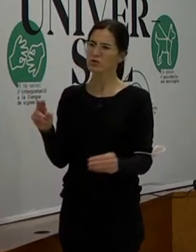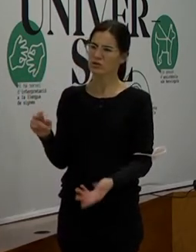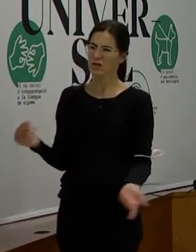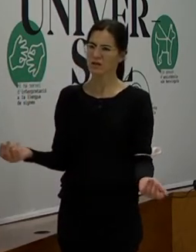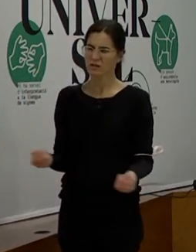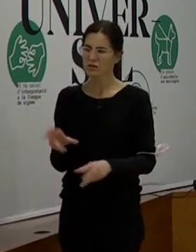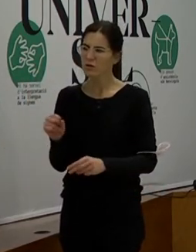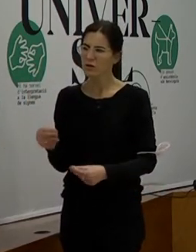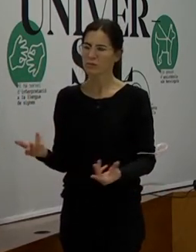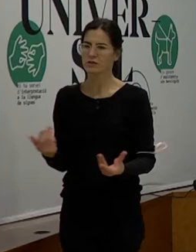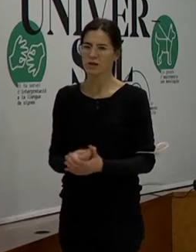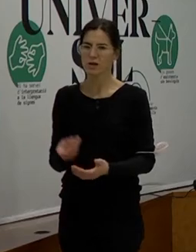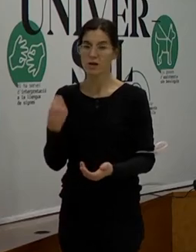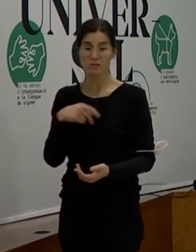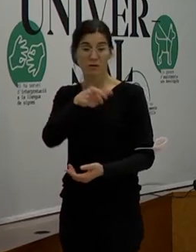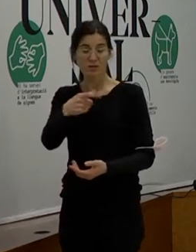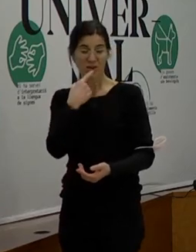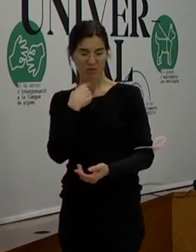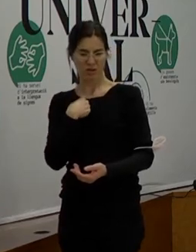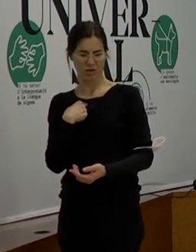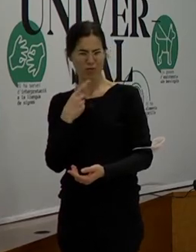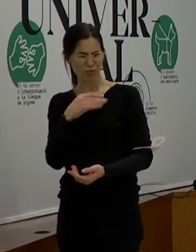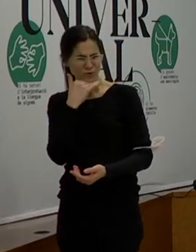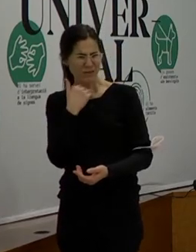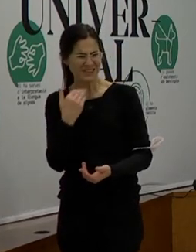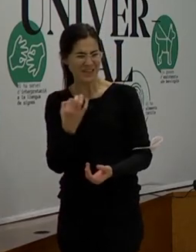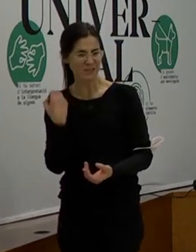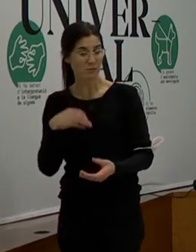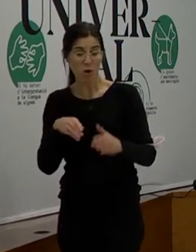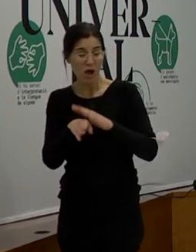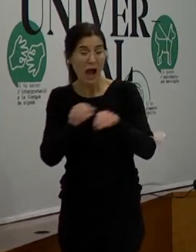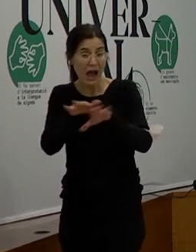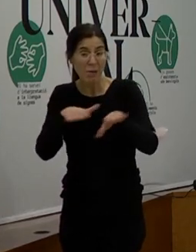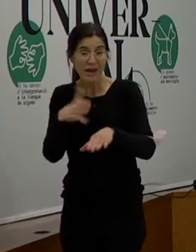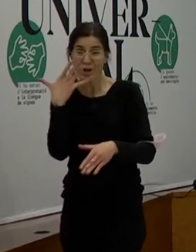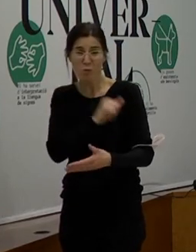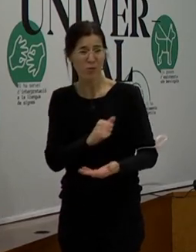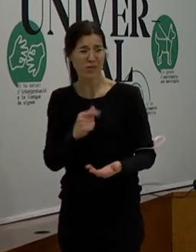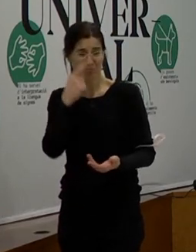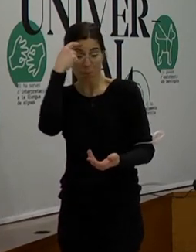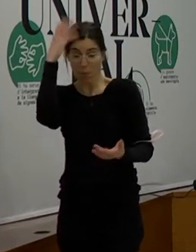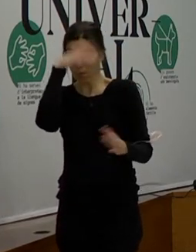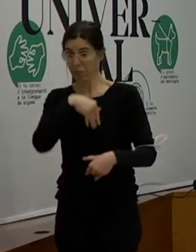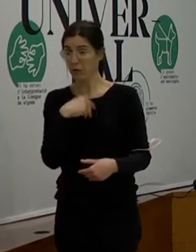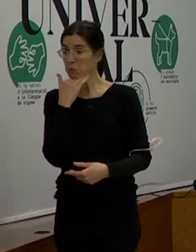Com pot ser que la gent digui, sabeu el que és no poder anar a la platja? És que no ho pensem.